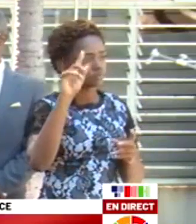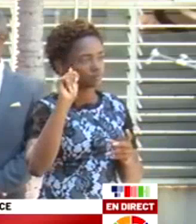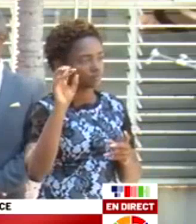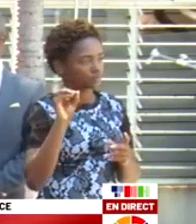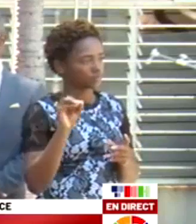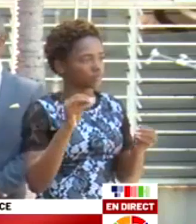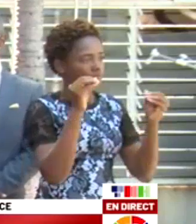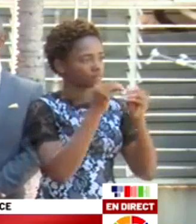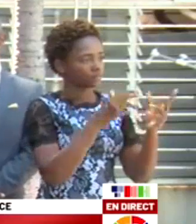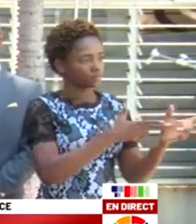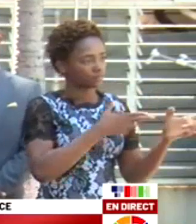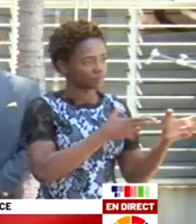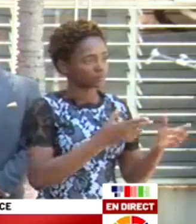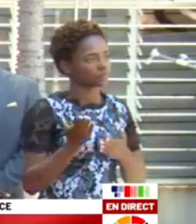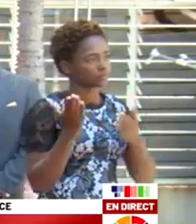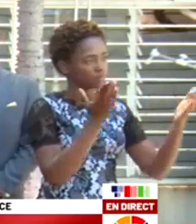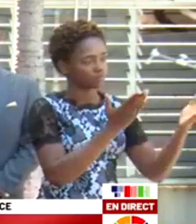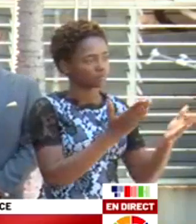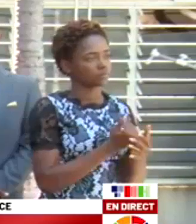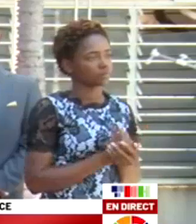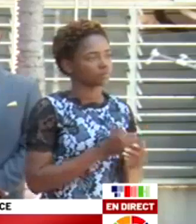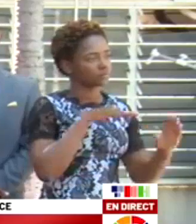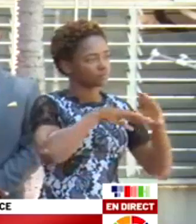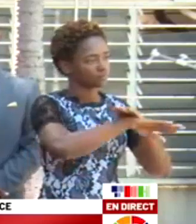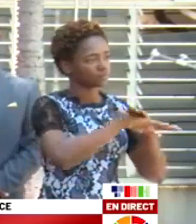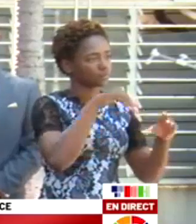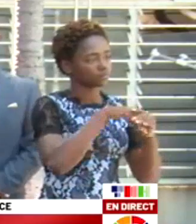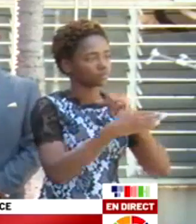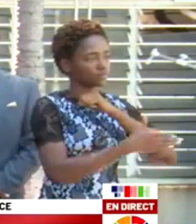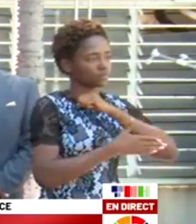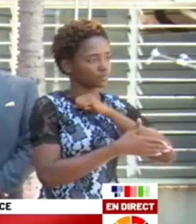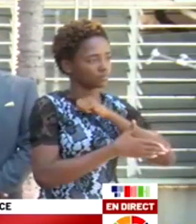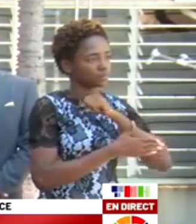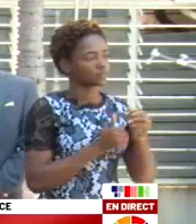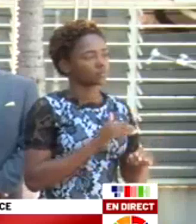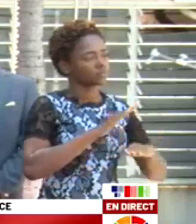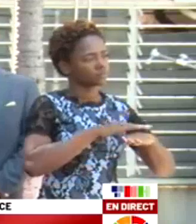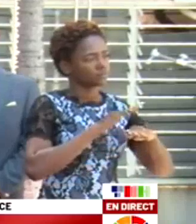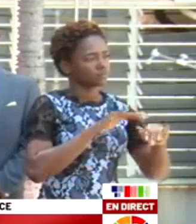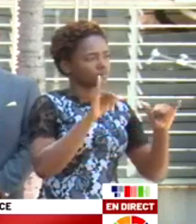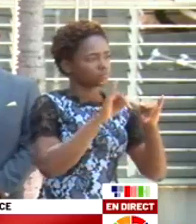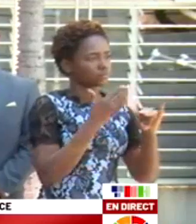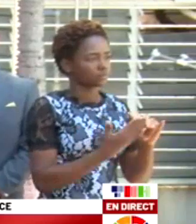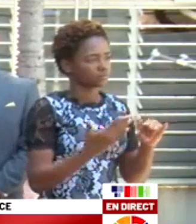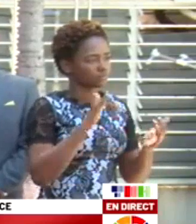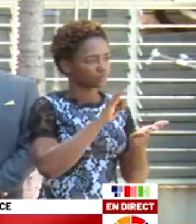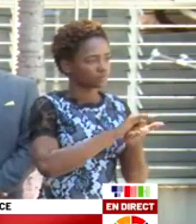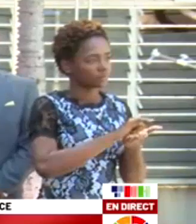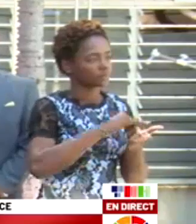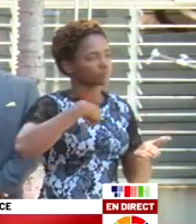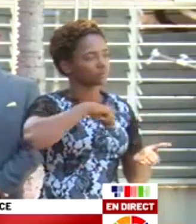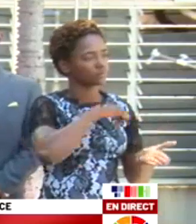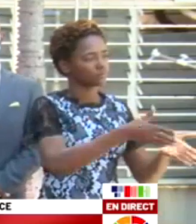côté plus d'âme et munitions passées entrées en un pays. Et sous même aspect ça, tout,